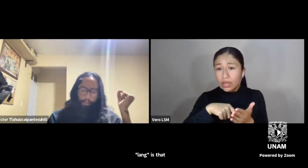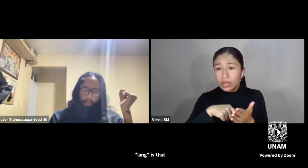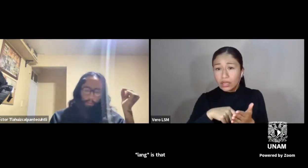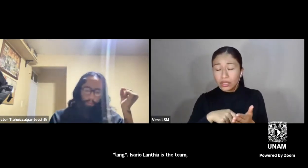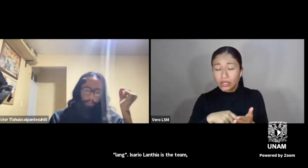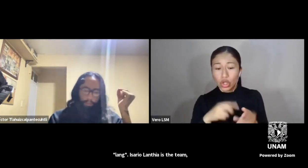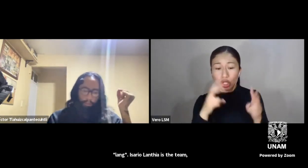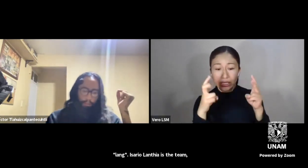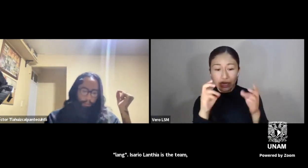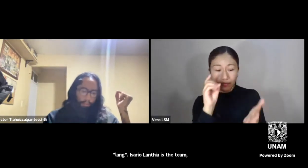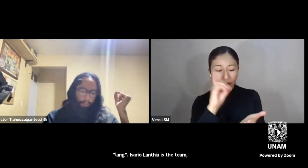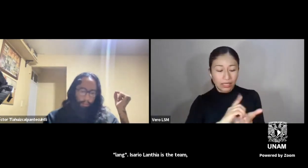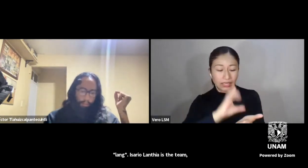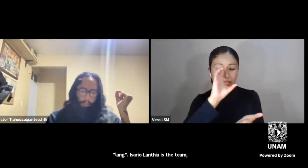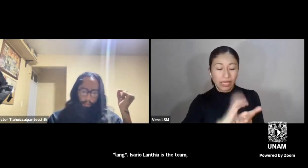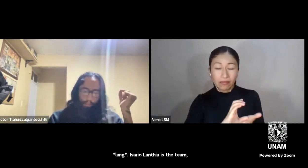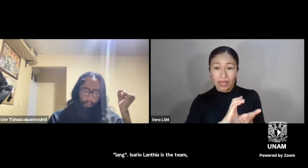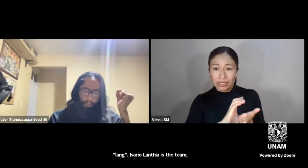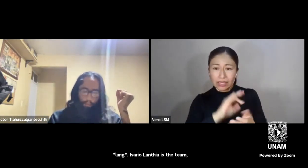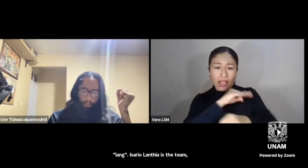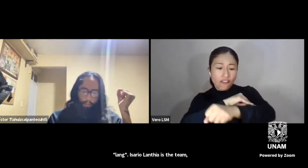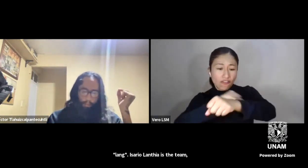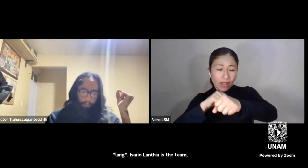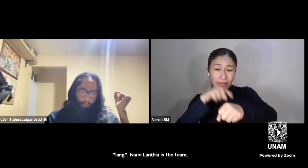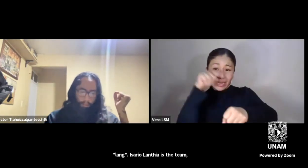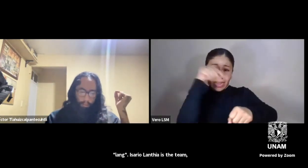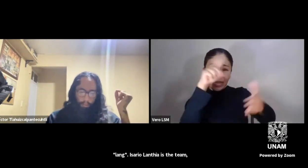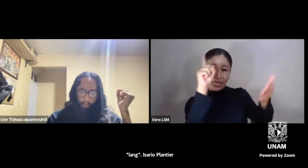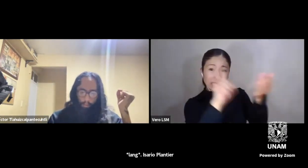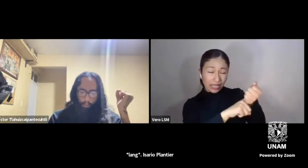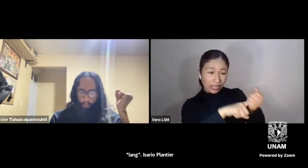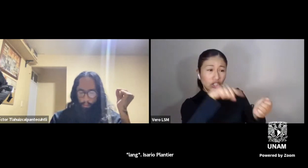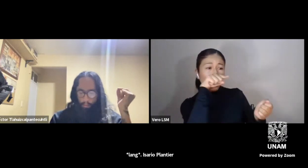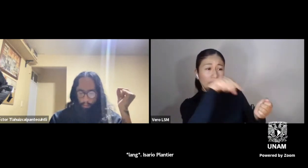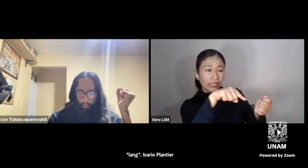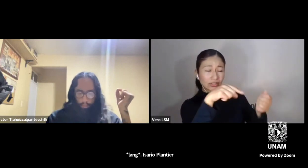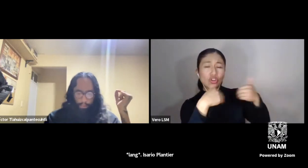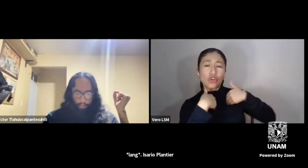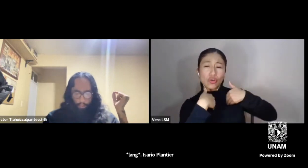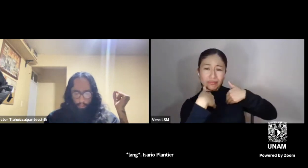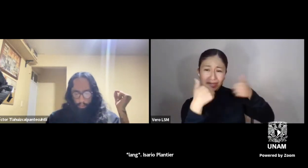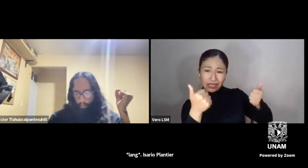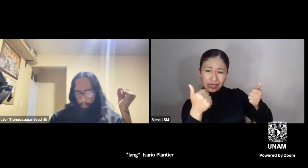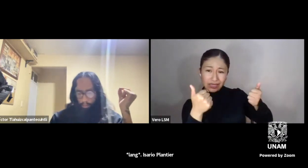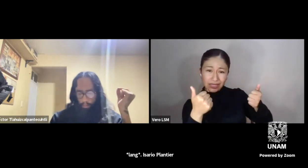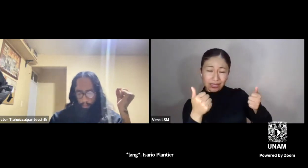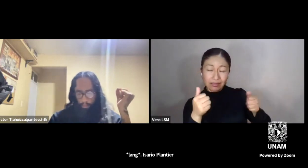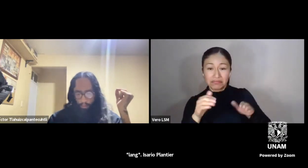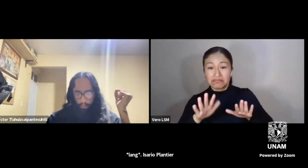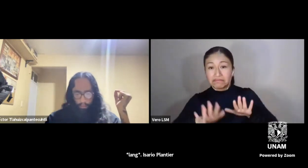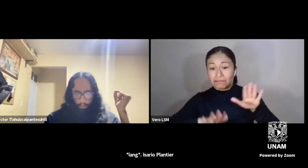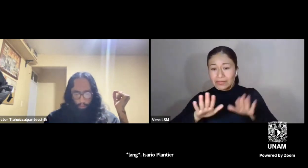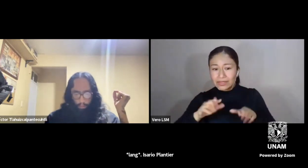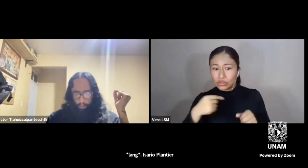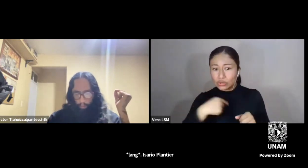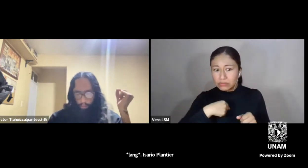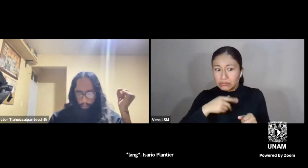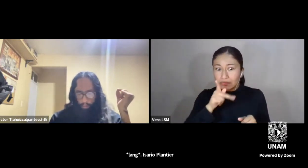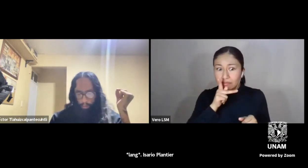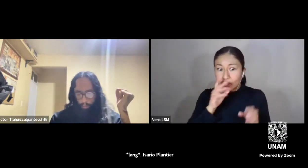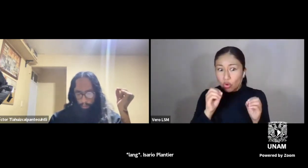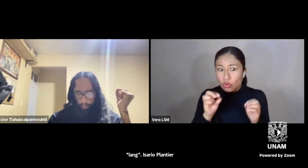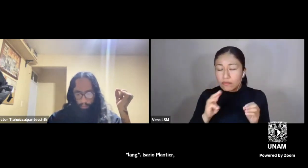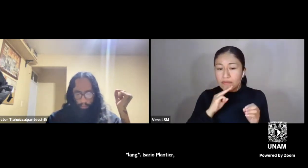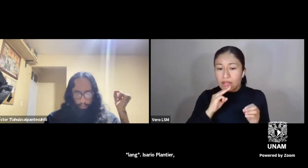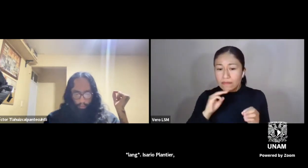desde la familia, porque no existe un manual para saber cómo trabajarlo. Te llega y como papá te preguntas, ¿ahora qué hago y cómo